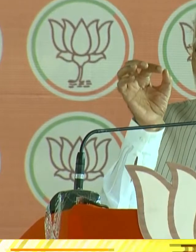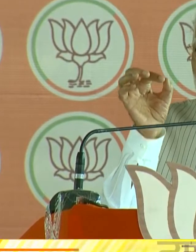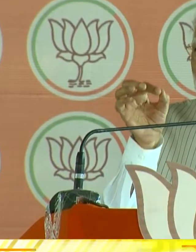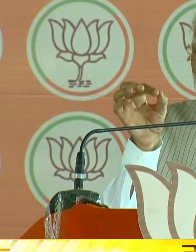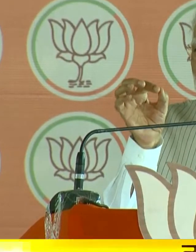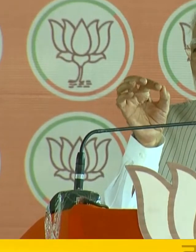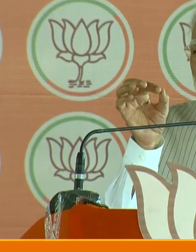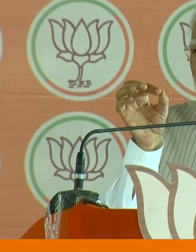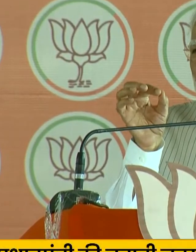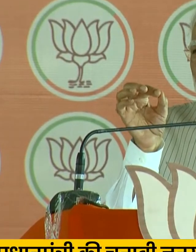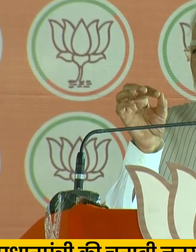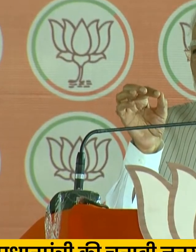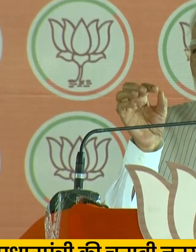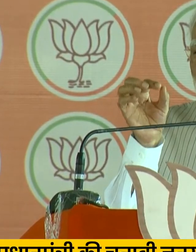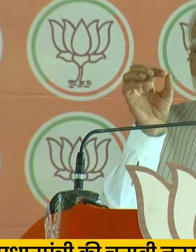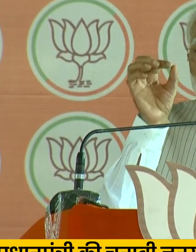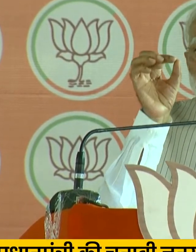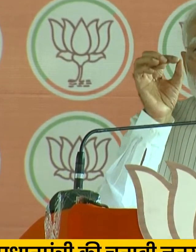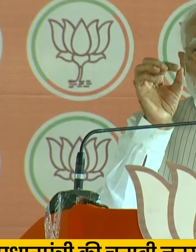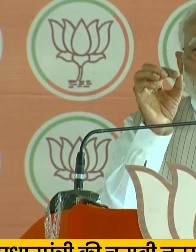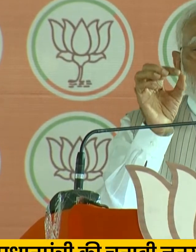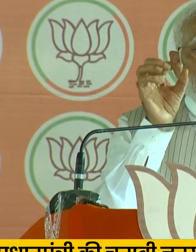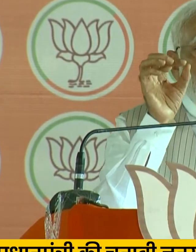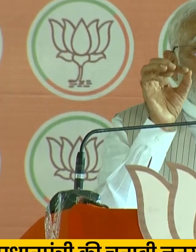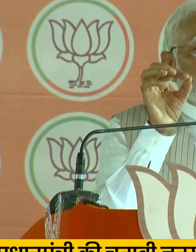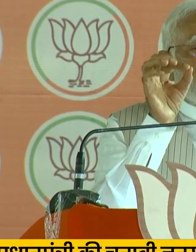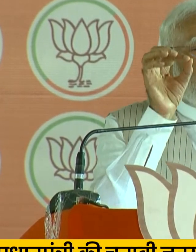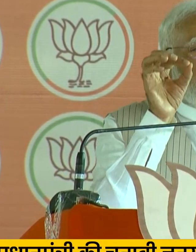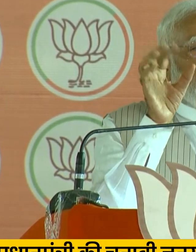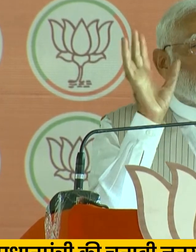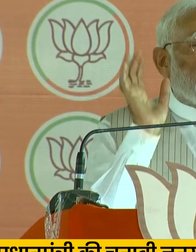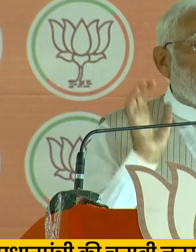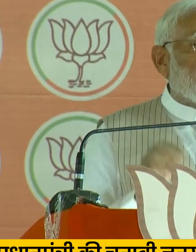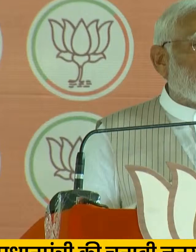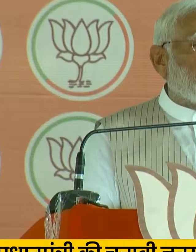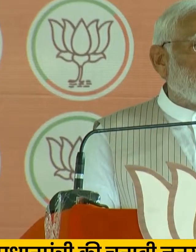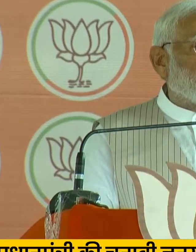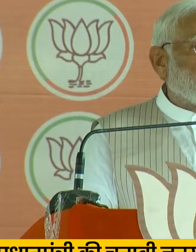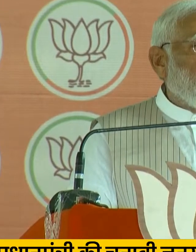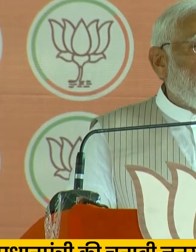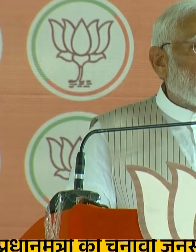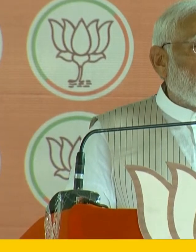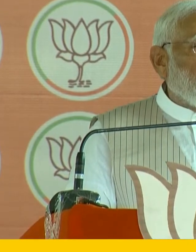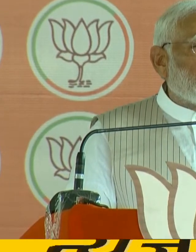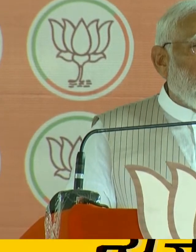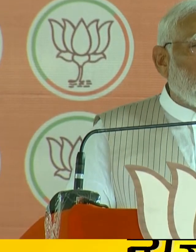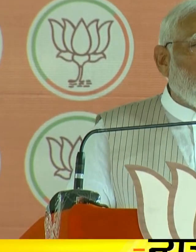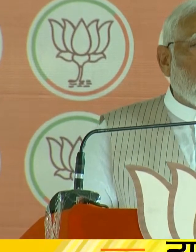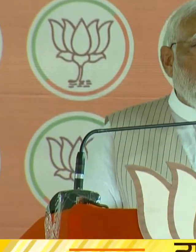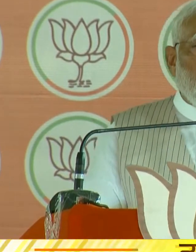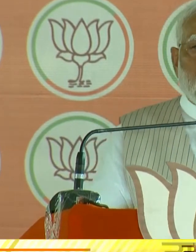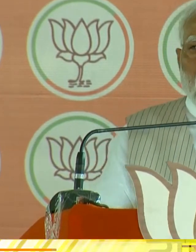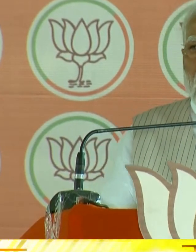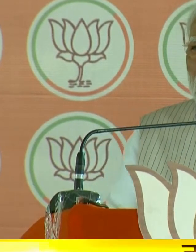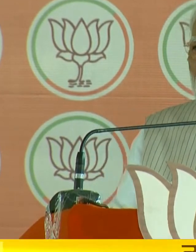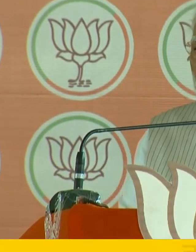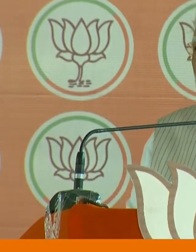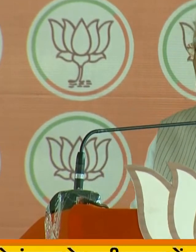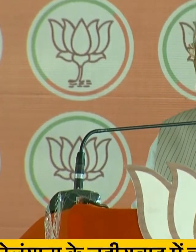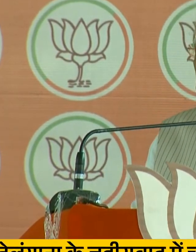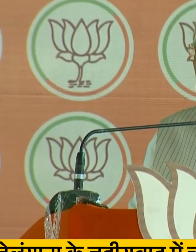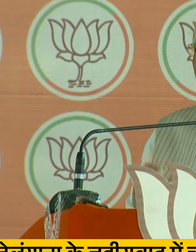सरकार बनने के 100 डेज के भीतर किसानों का